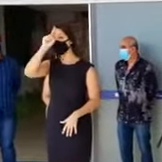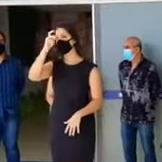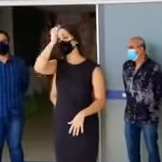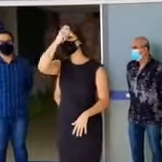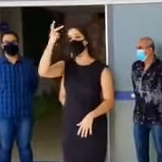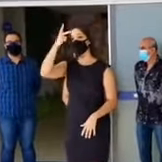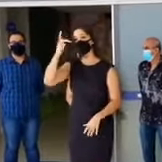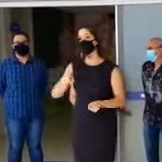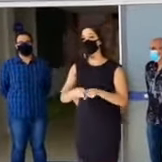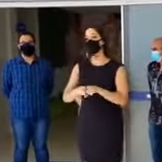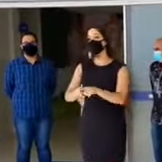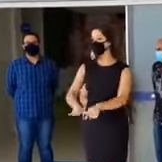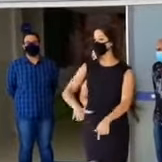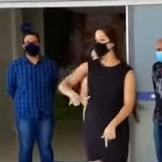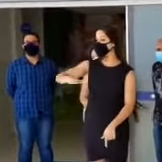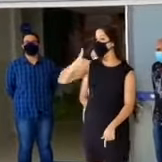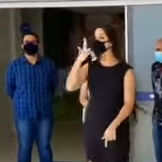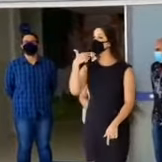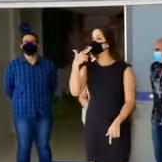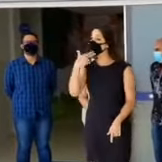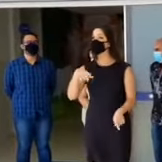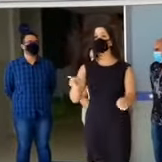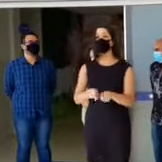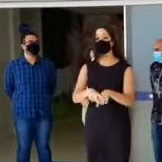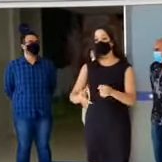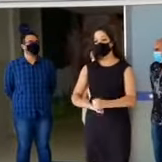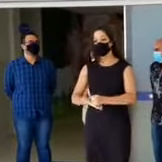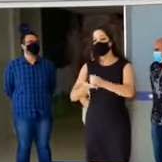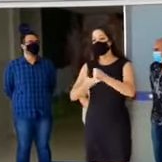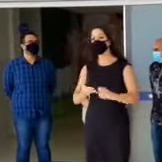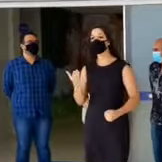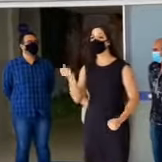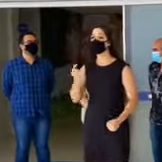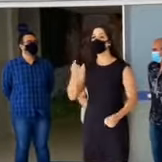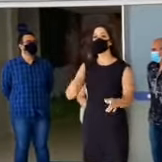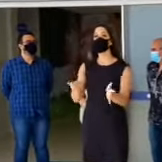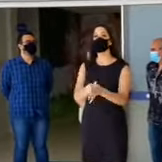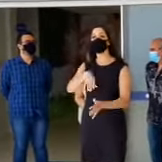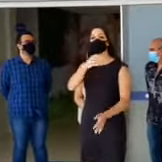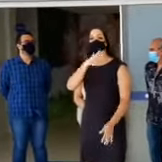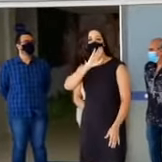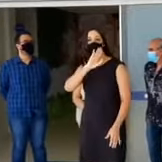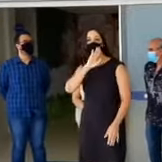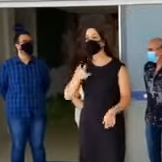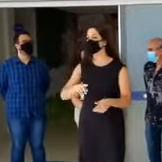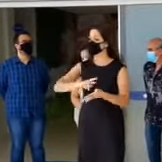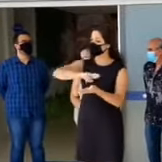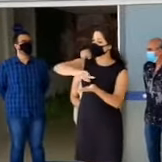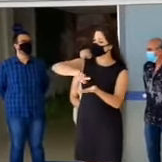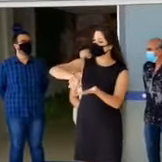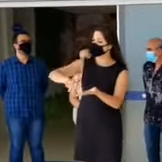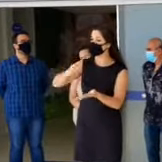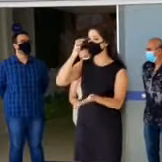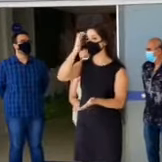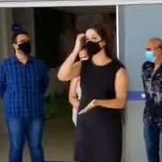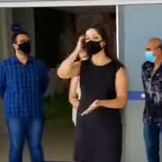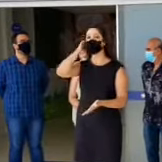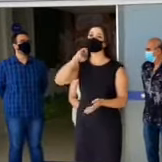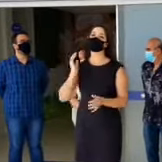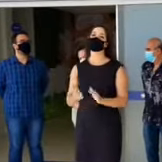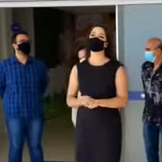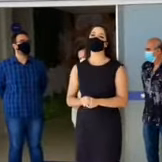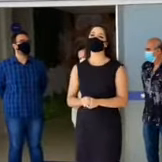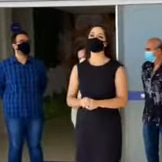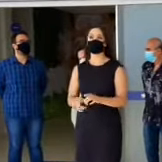ao crescimento infantil e nutricional, promoção ao aleitamento materno, entre várias outras ações.